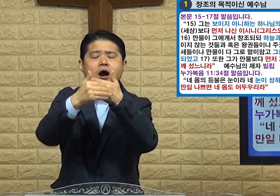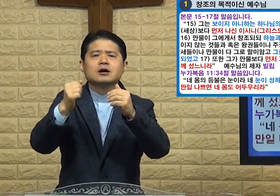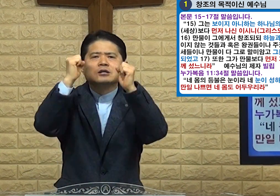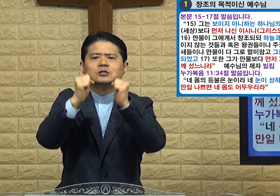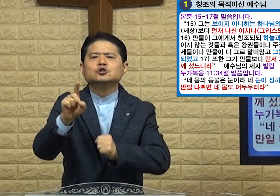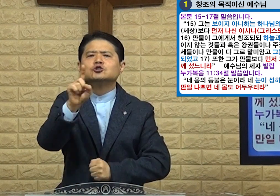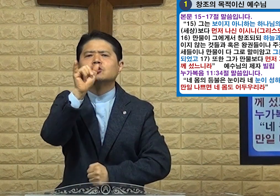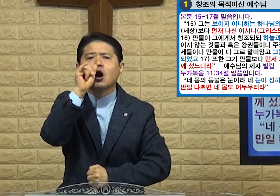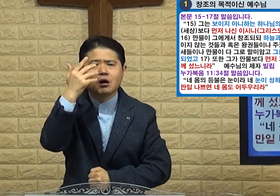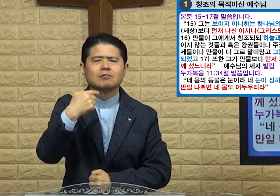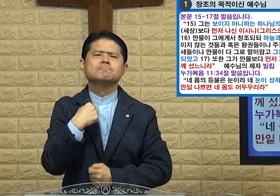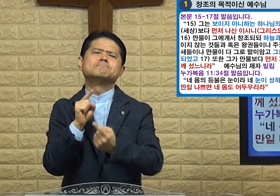예수님은 하나님이